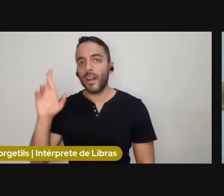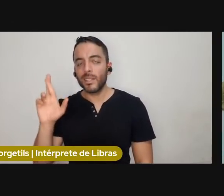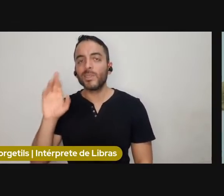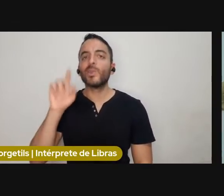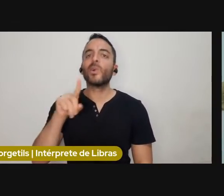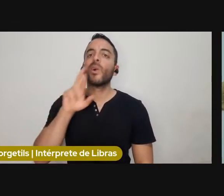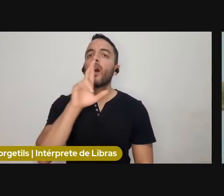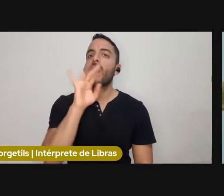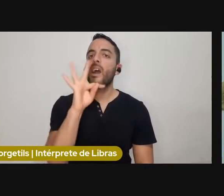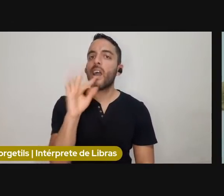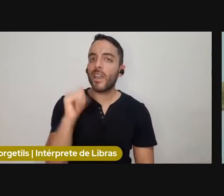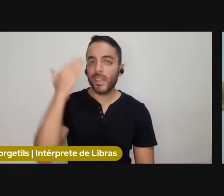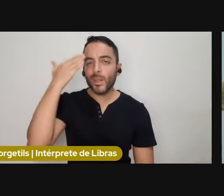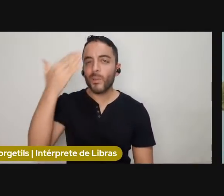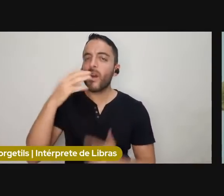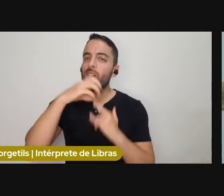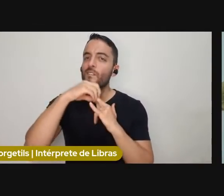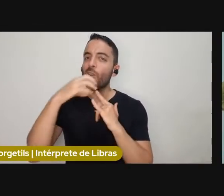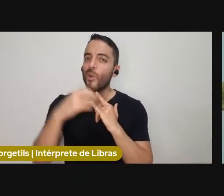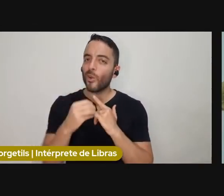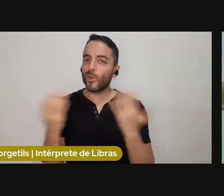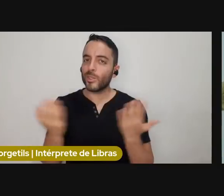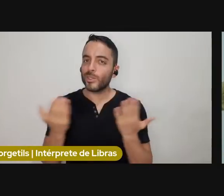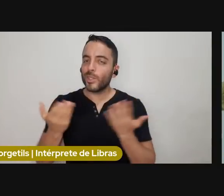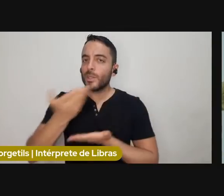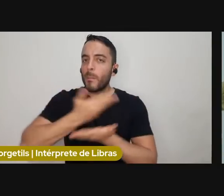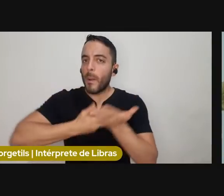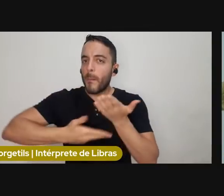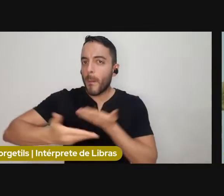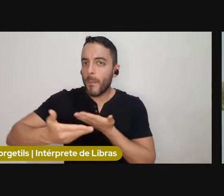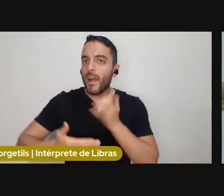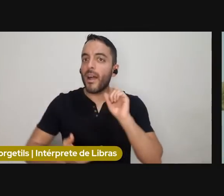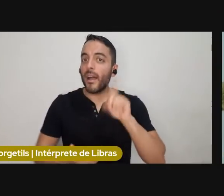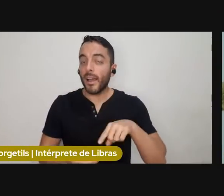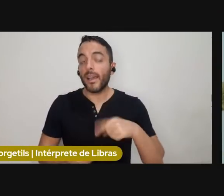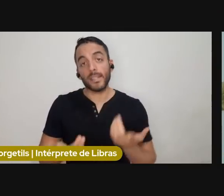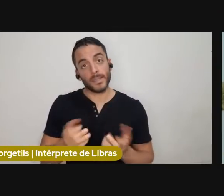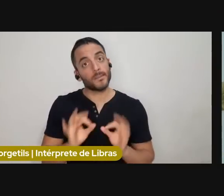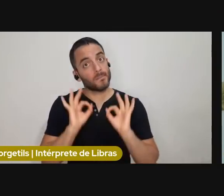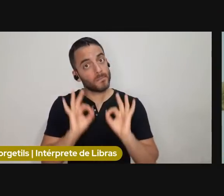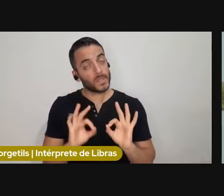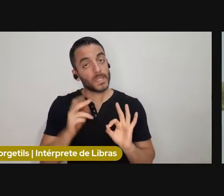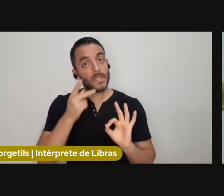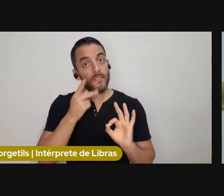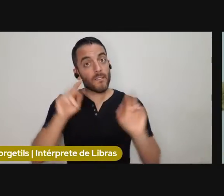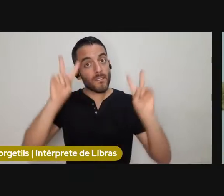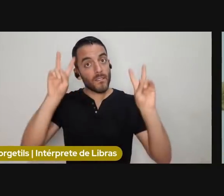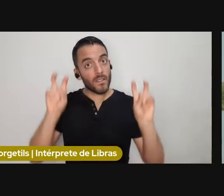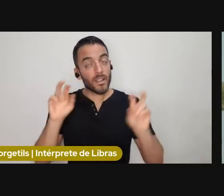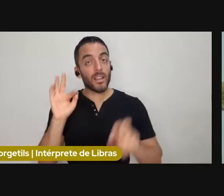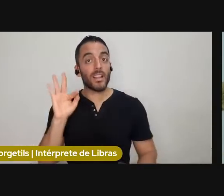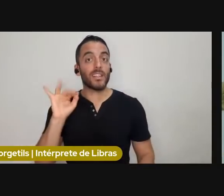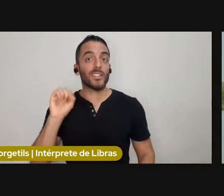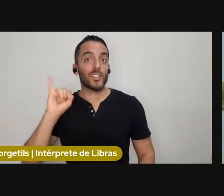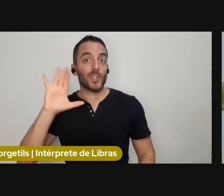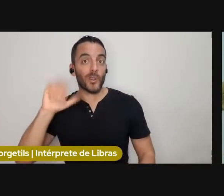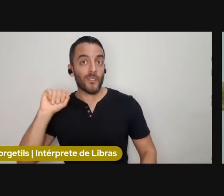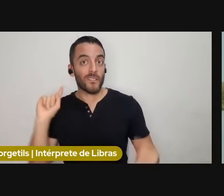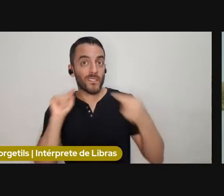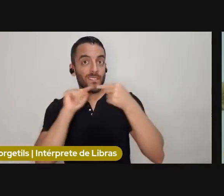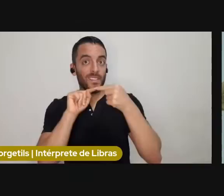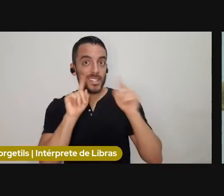por possibilitar esse diálogo. Né? Claro que nós estamos falando um diálogo da física com a música e falando com uma